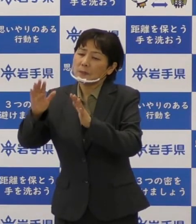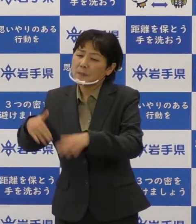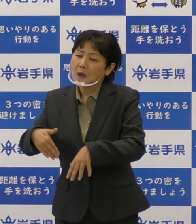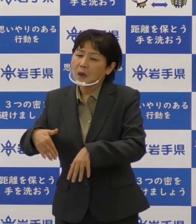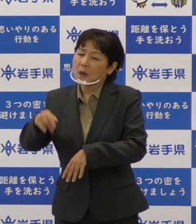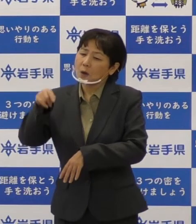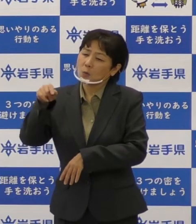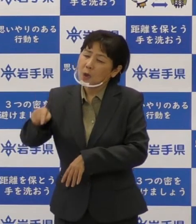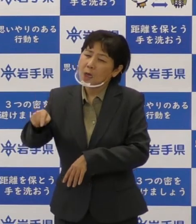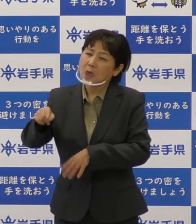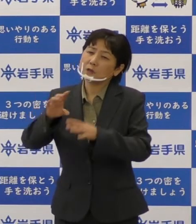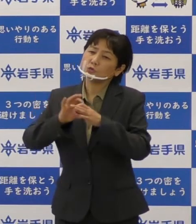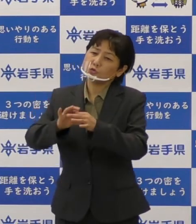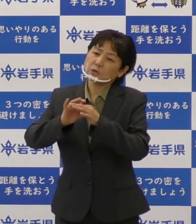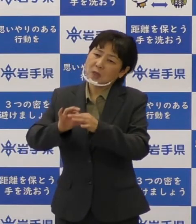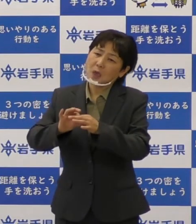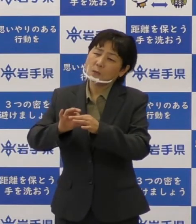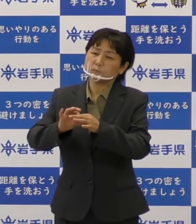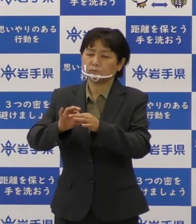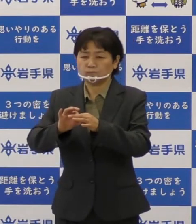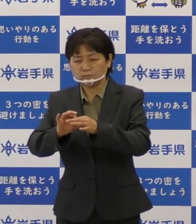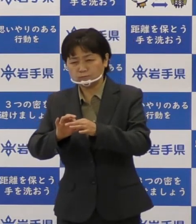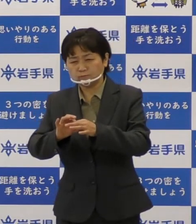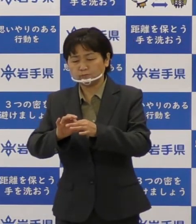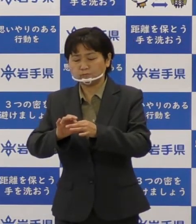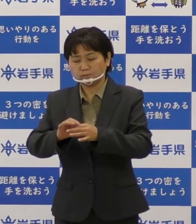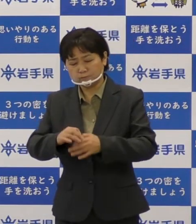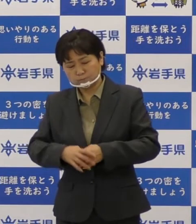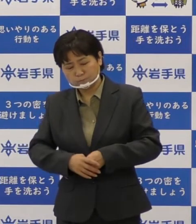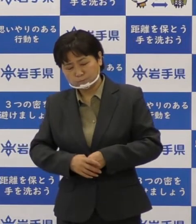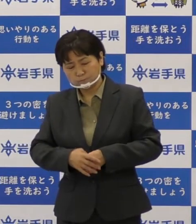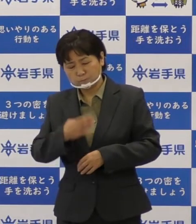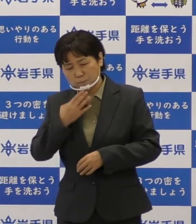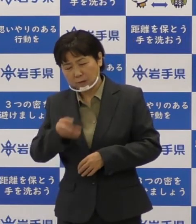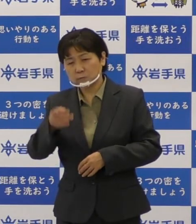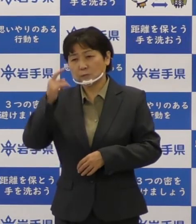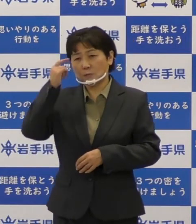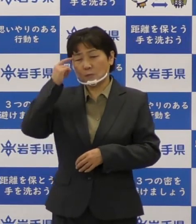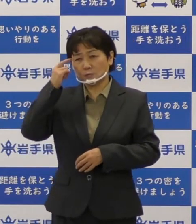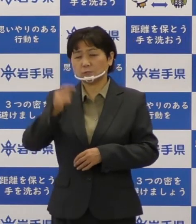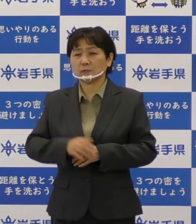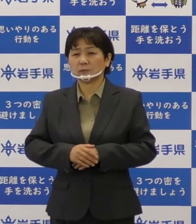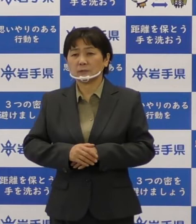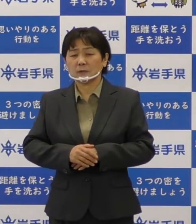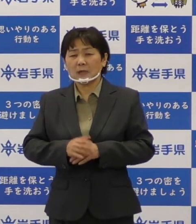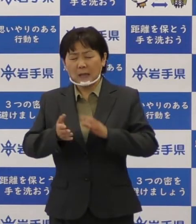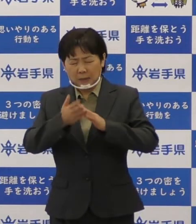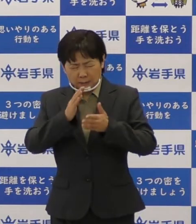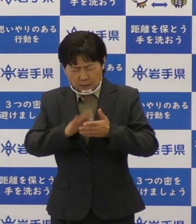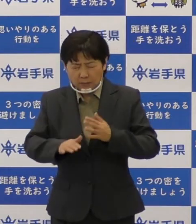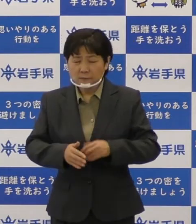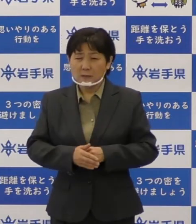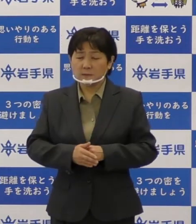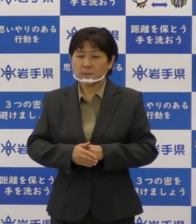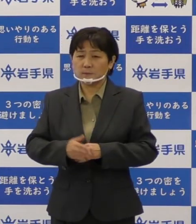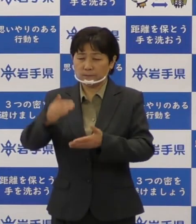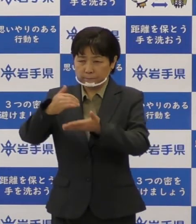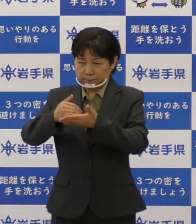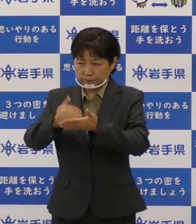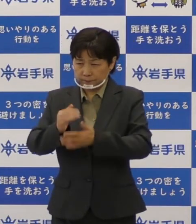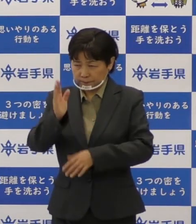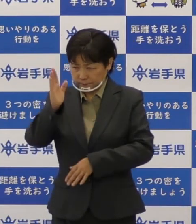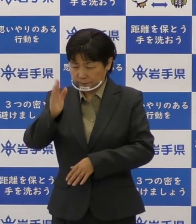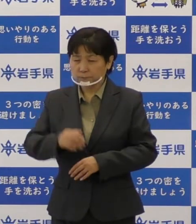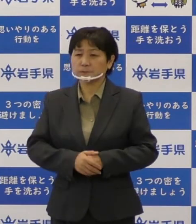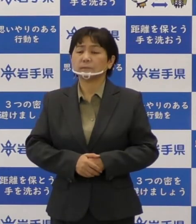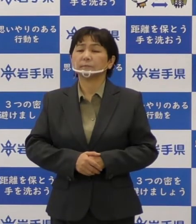退職時の感染防止の注意点を教えていただけないでしょうか。 大人数や長